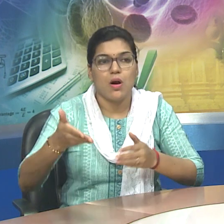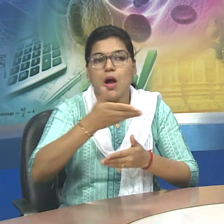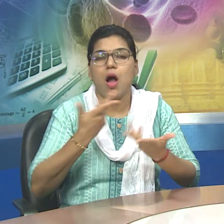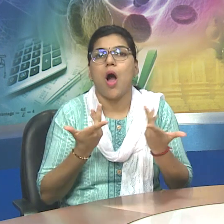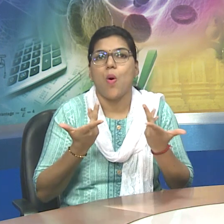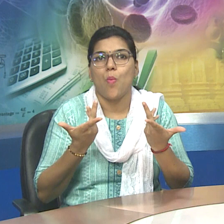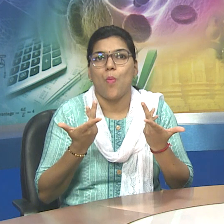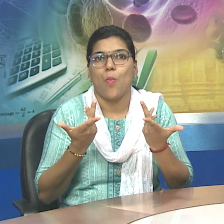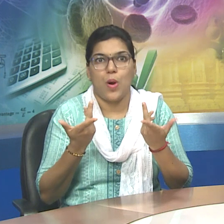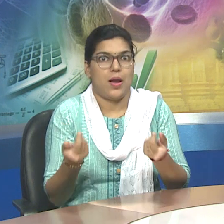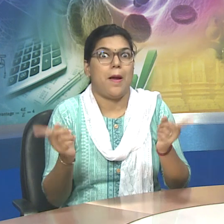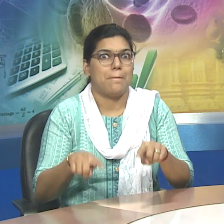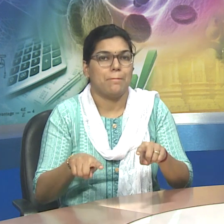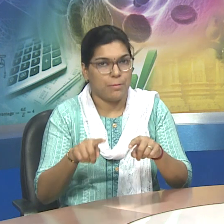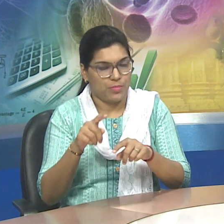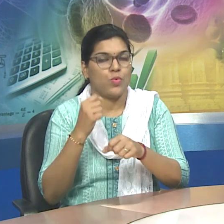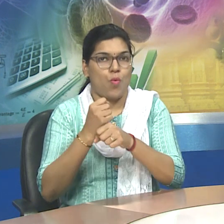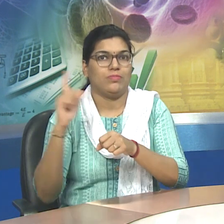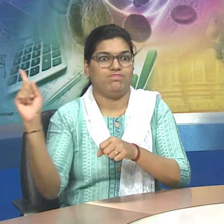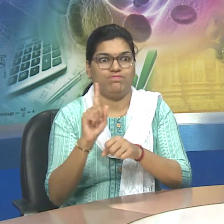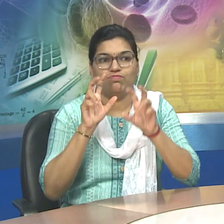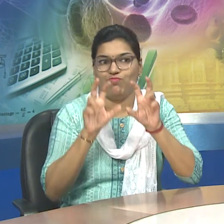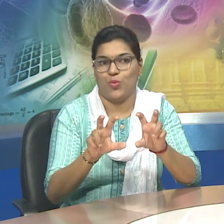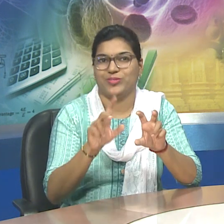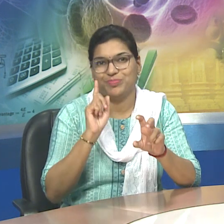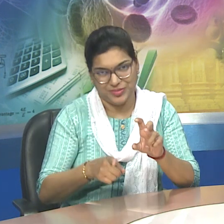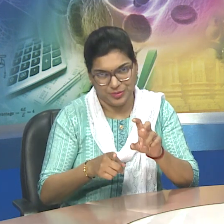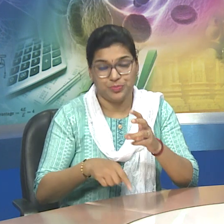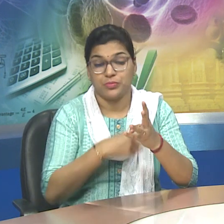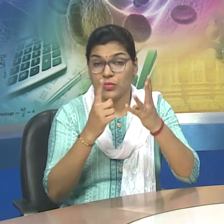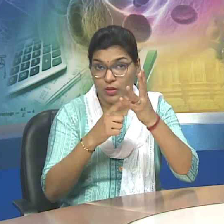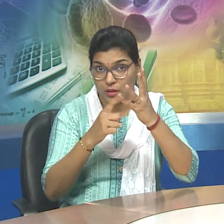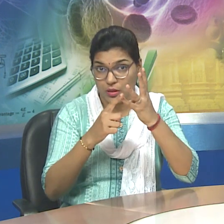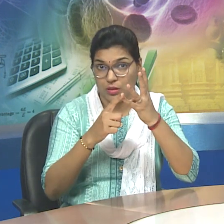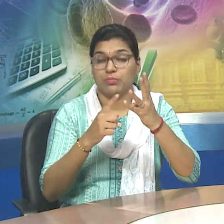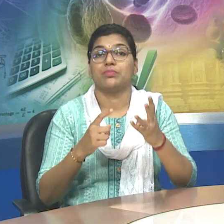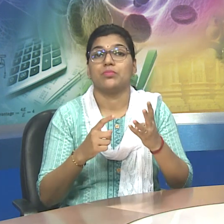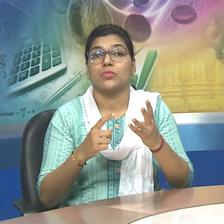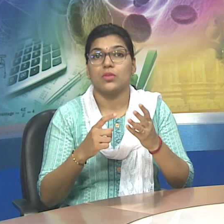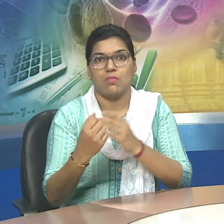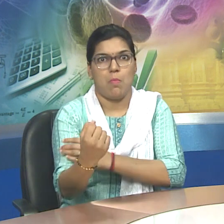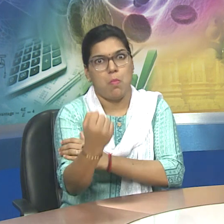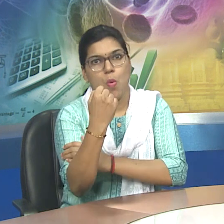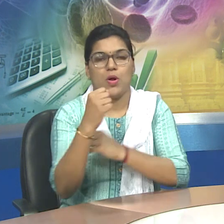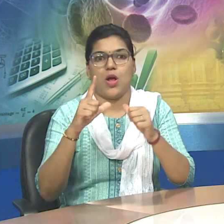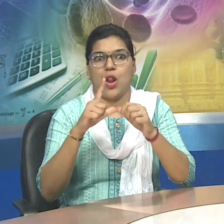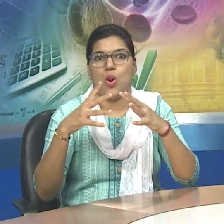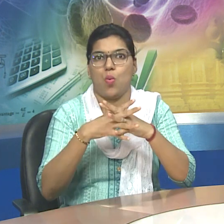जैसे सरकार यदि हमें ना देखे तो हम कैसे अपना काम आगे बढ़ाएंगे, तो इसलिए सरकार महत्वपूर्ण है। और चौथा मुख्य घटक है